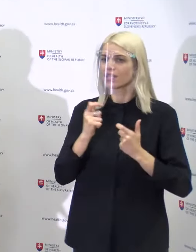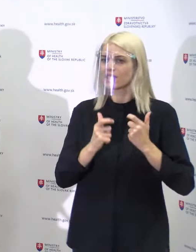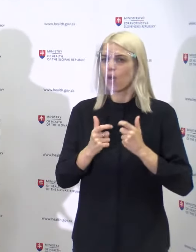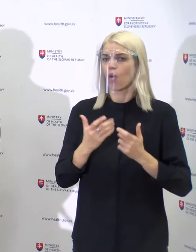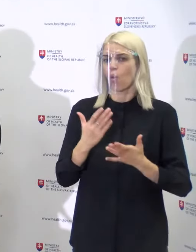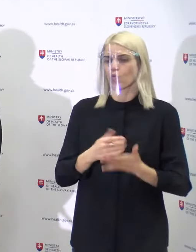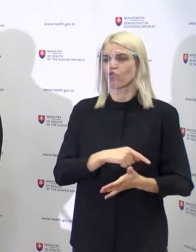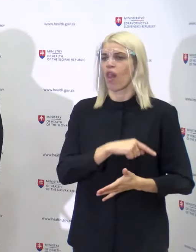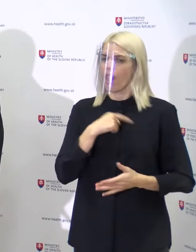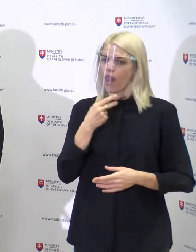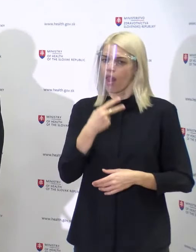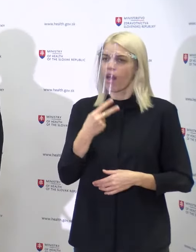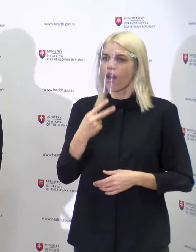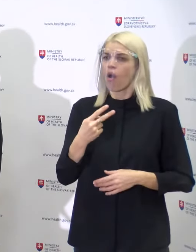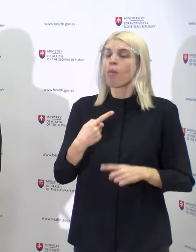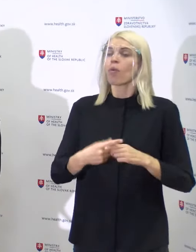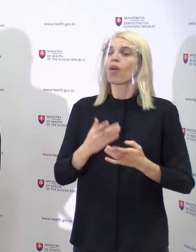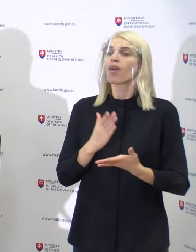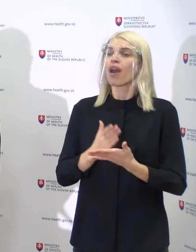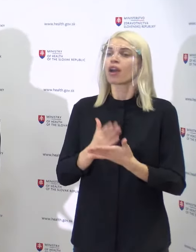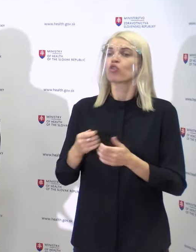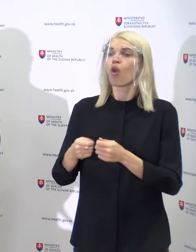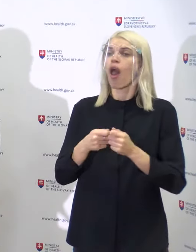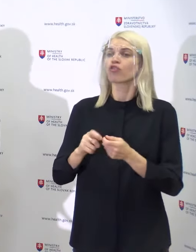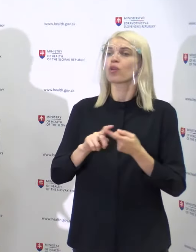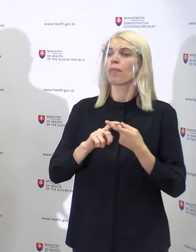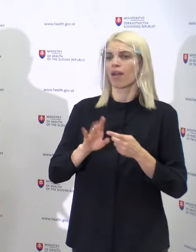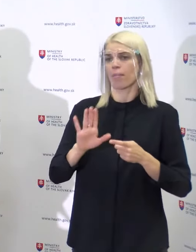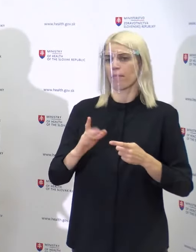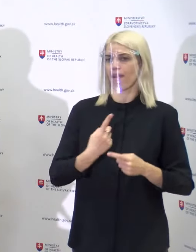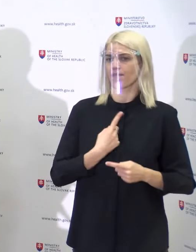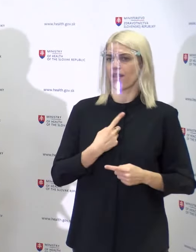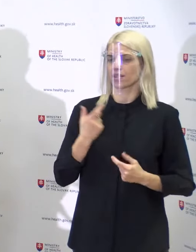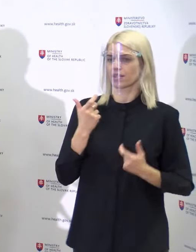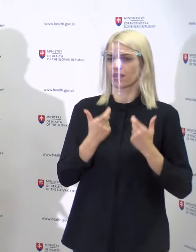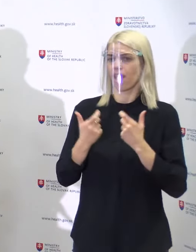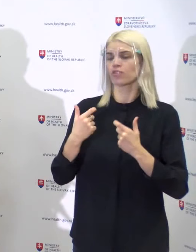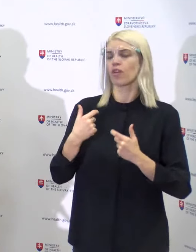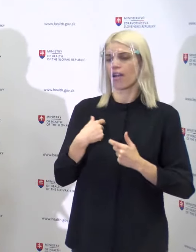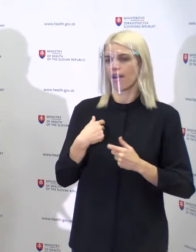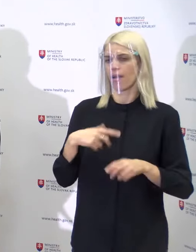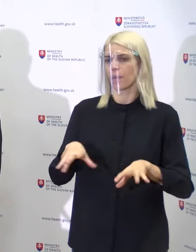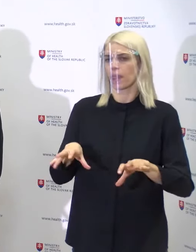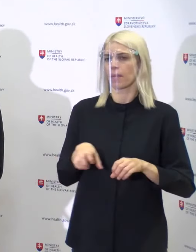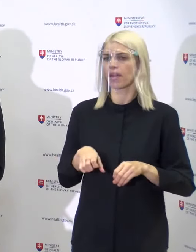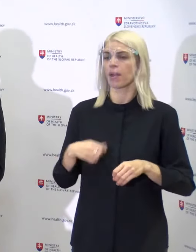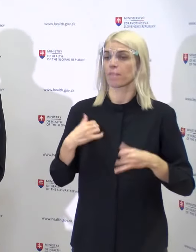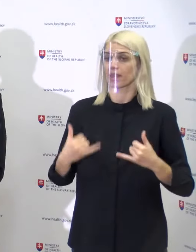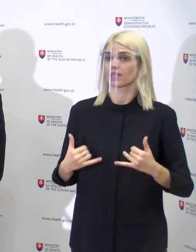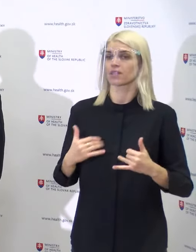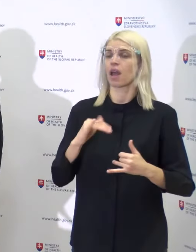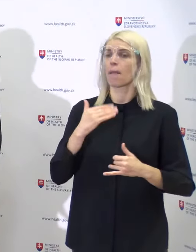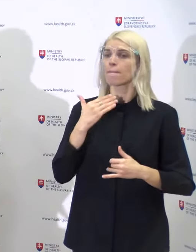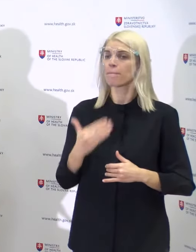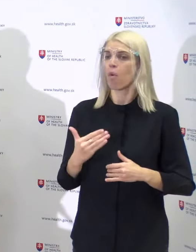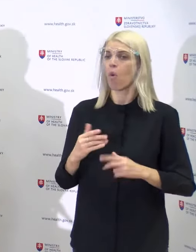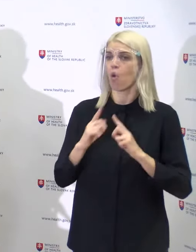dlhšiu dobu. Každý koaličný partner môže mať na to svoj vlastný názor. Ja verím tomu, že dnes a po rokovaní